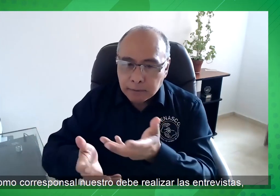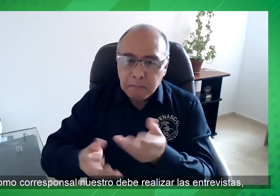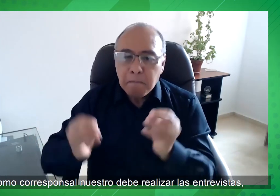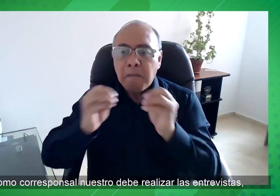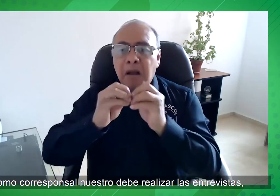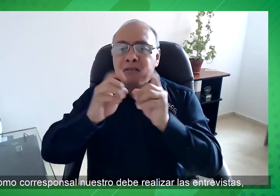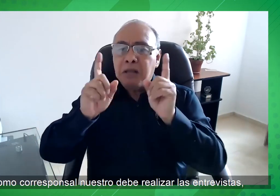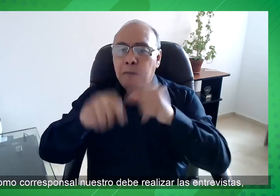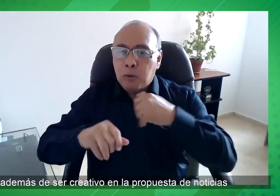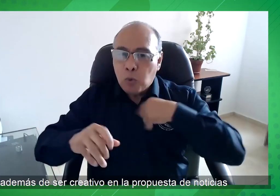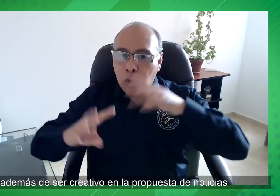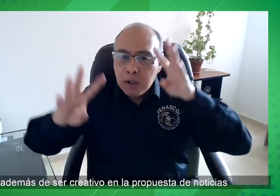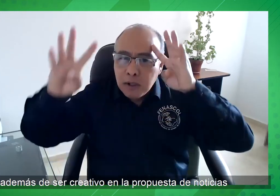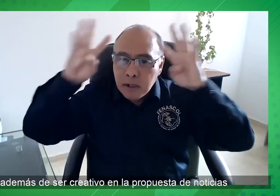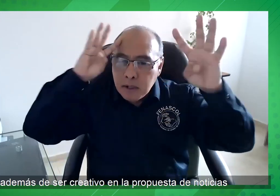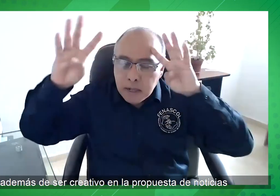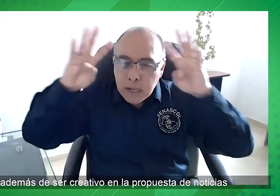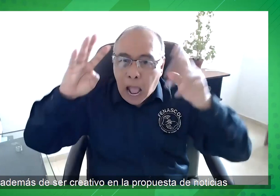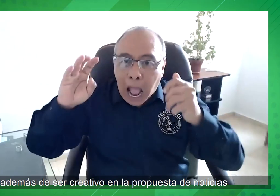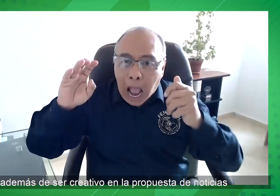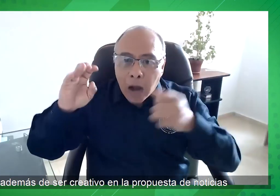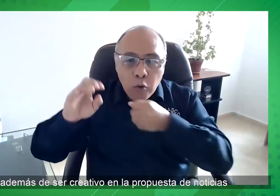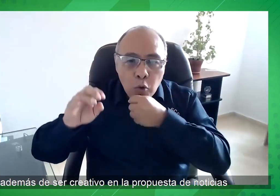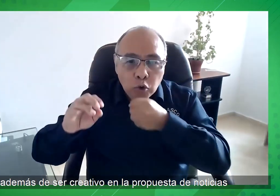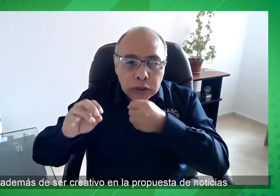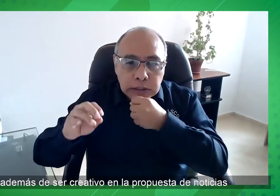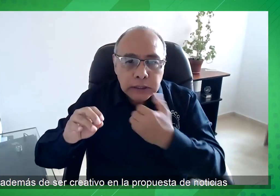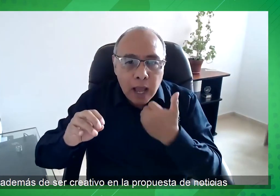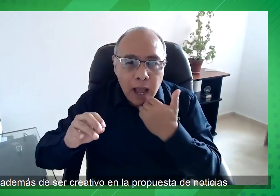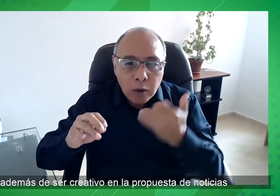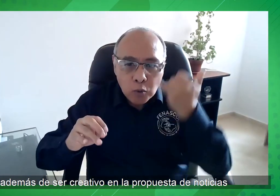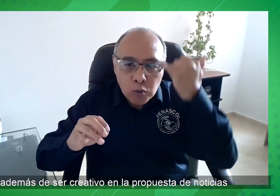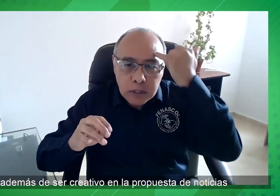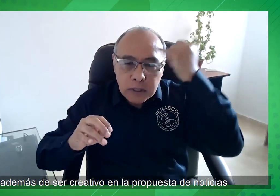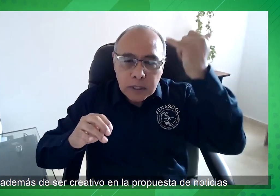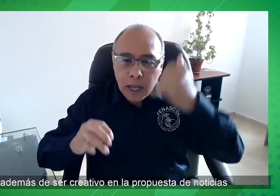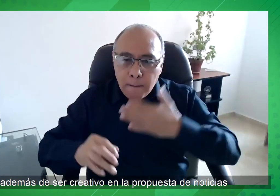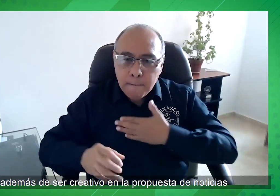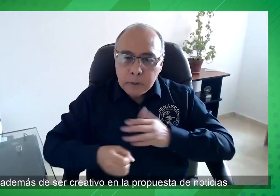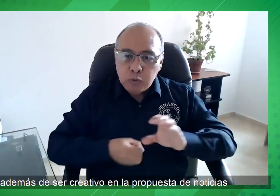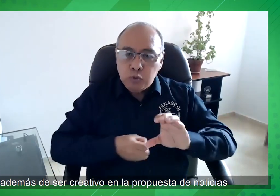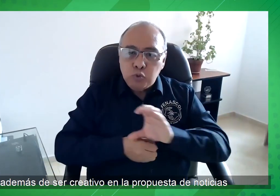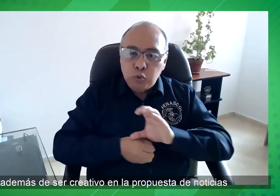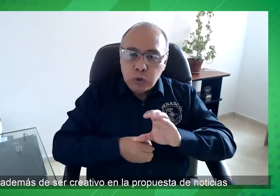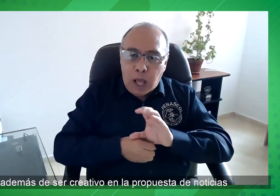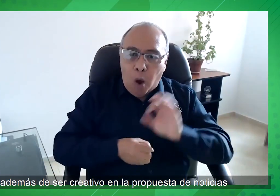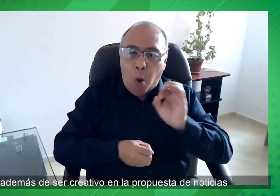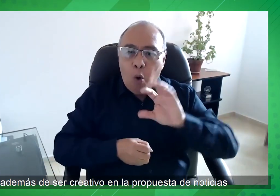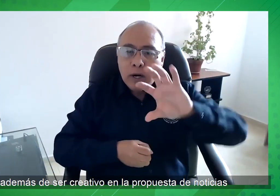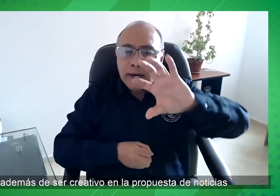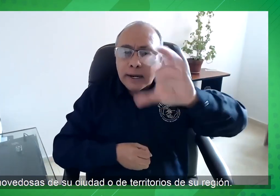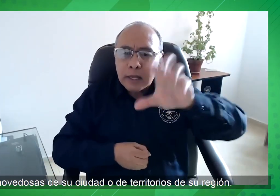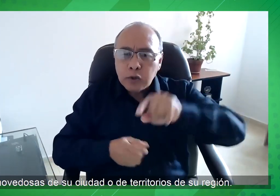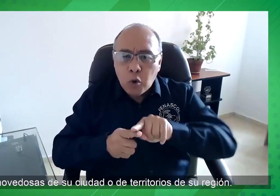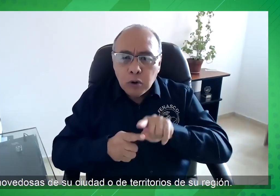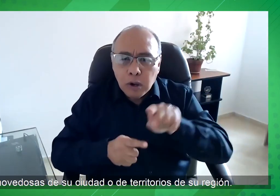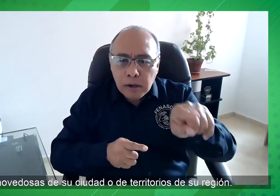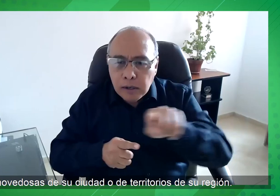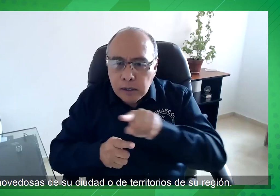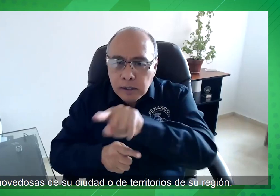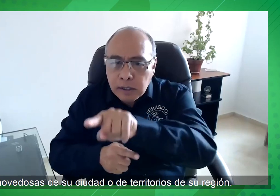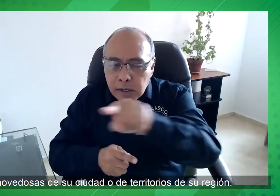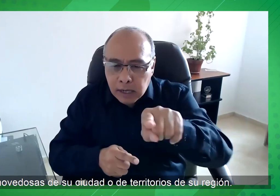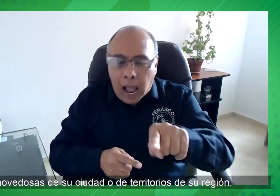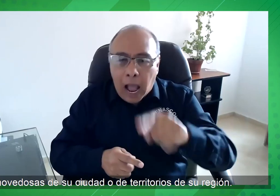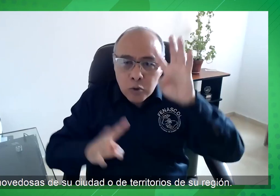entrevistas. Además de ser creativo en la propuesta de noticias novedosas de